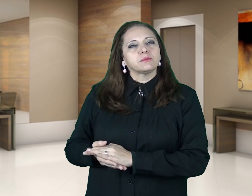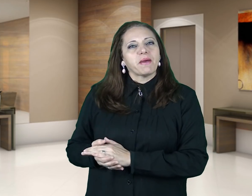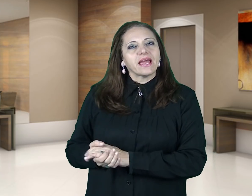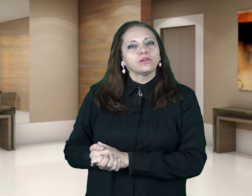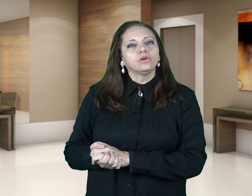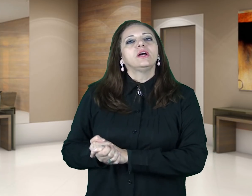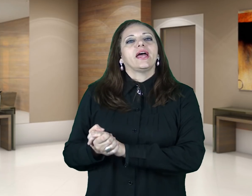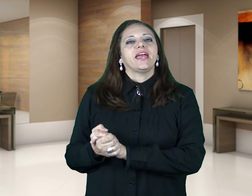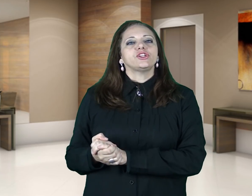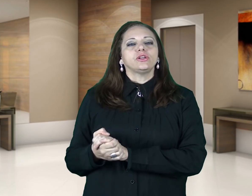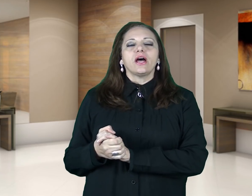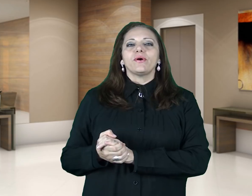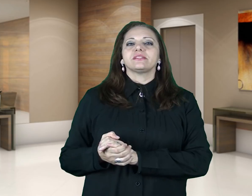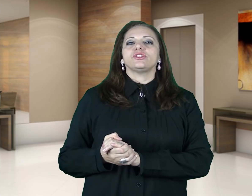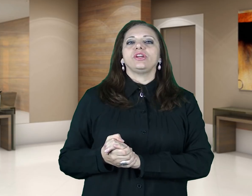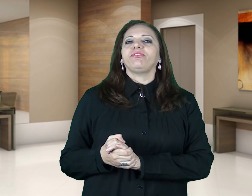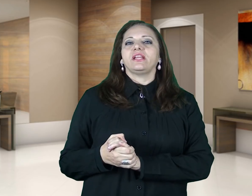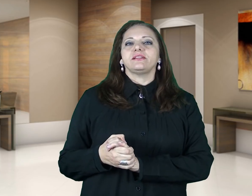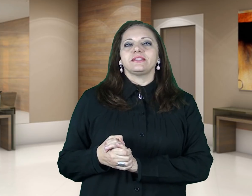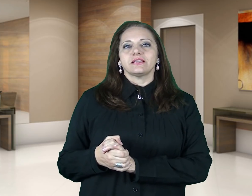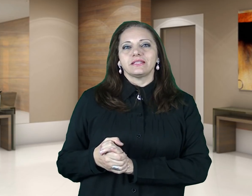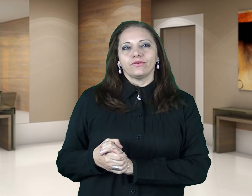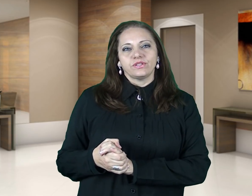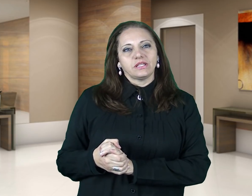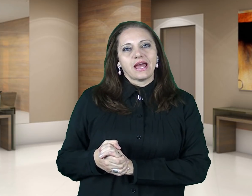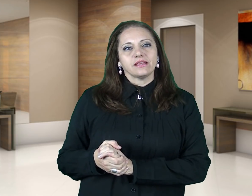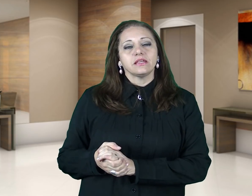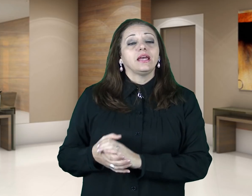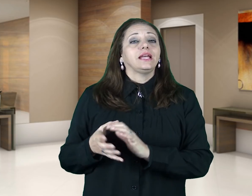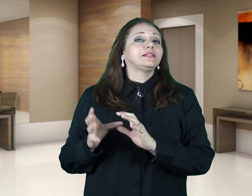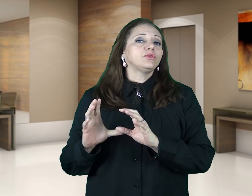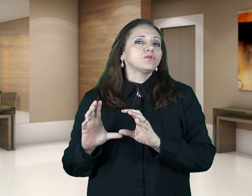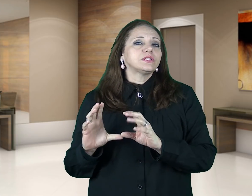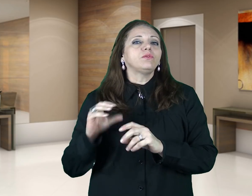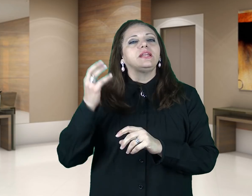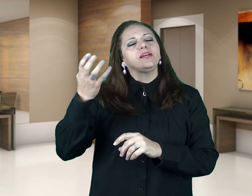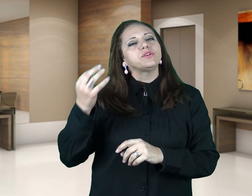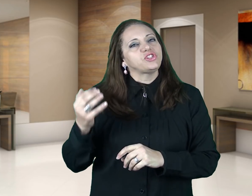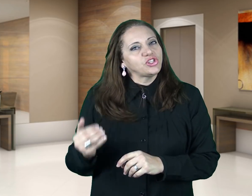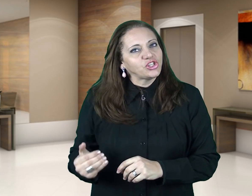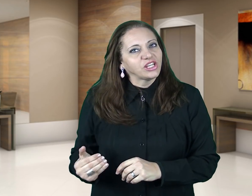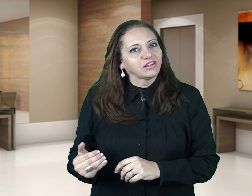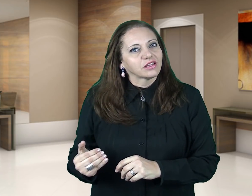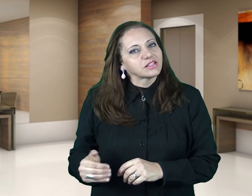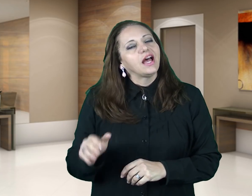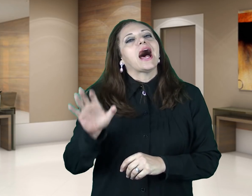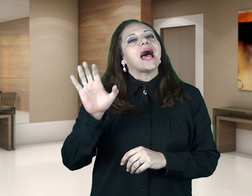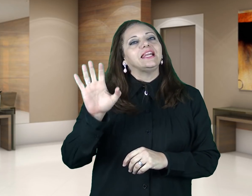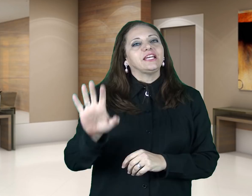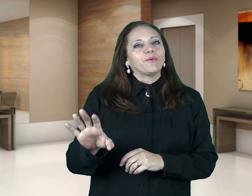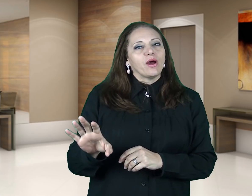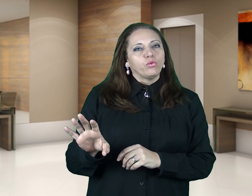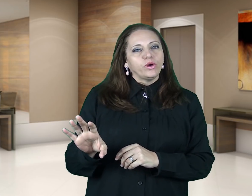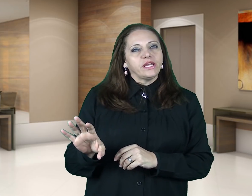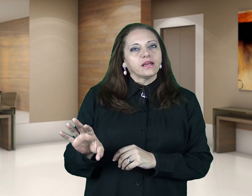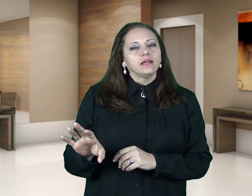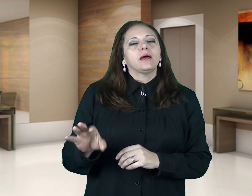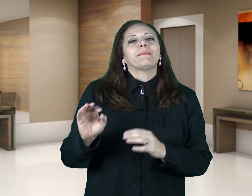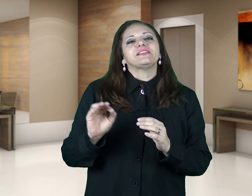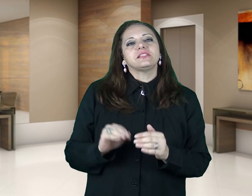esse aspecto regional, essa diferenciação de sinais. Então não são línguas distintas. A língua é única,